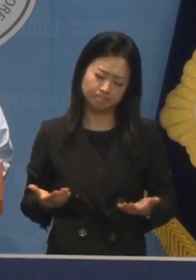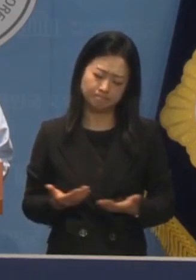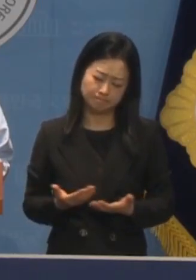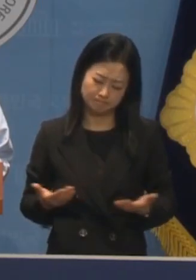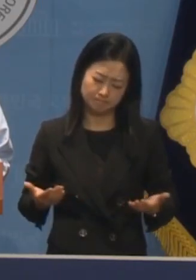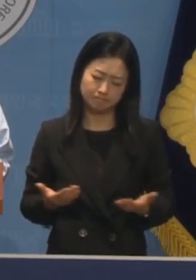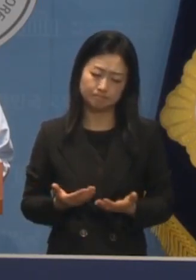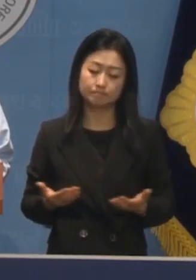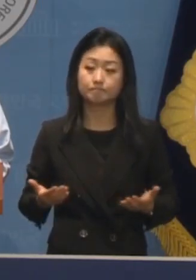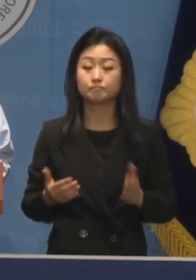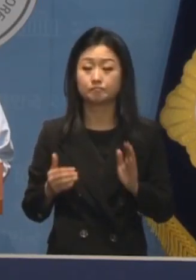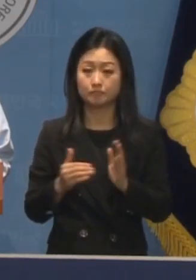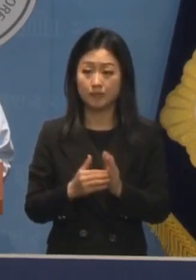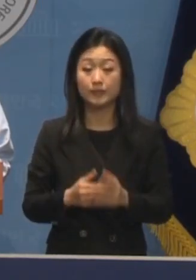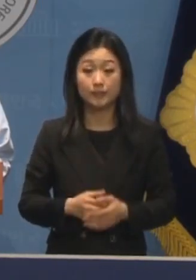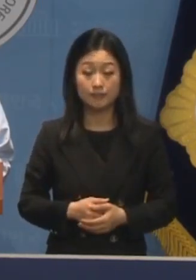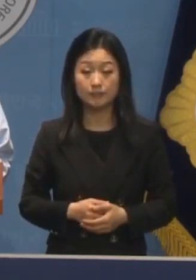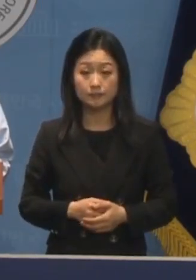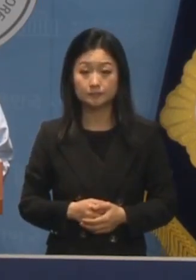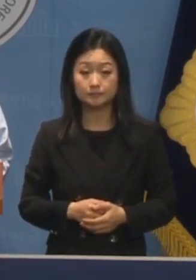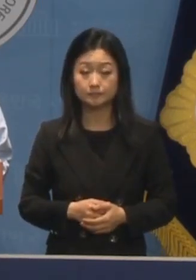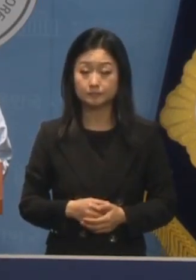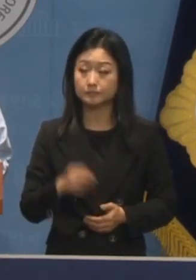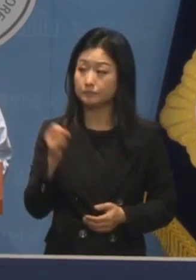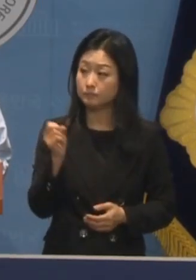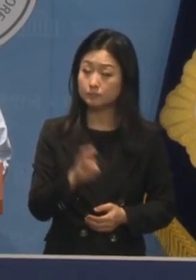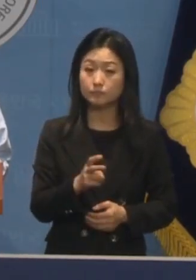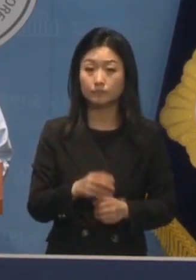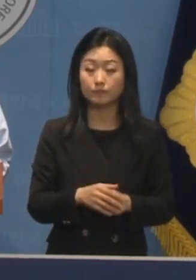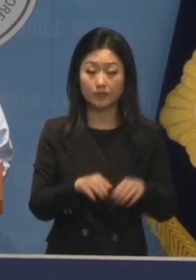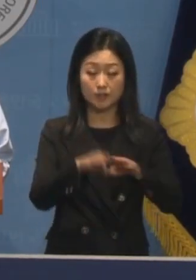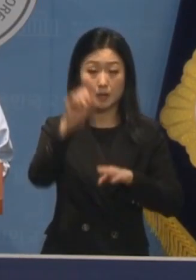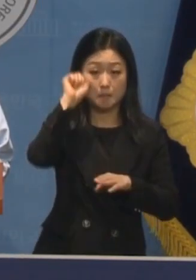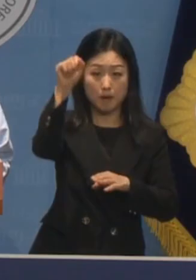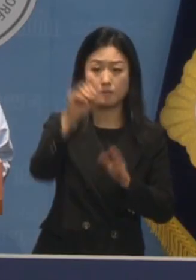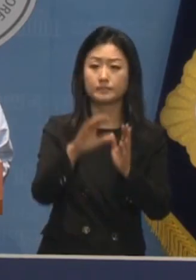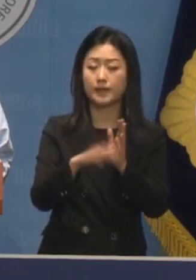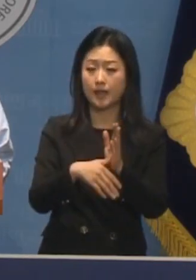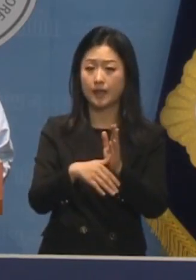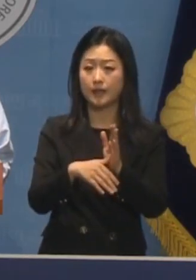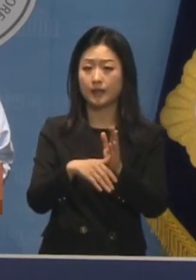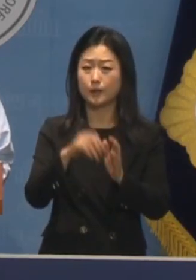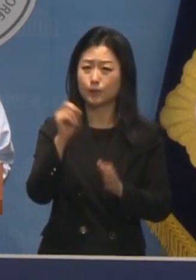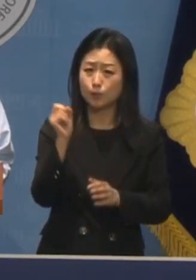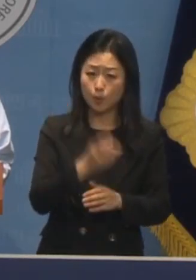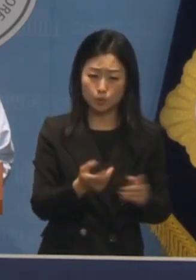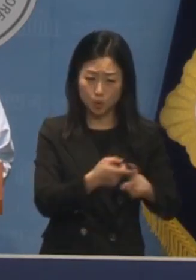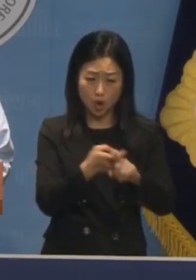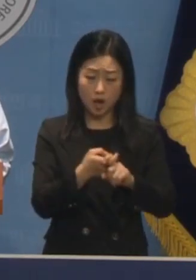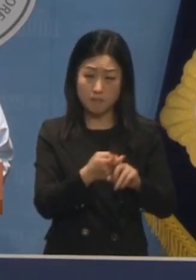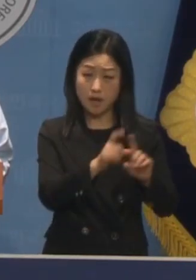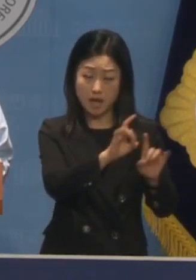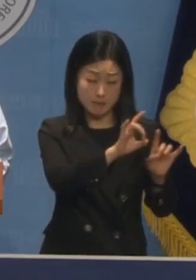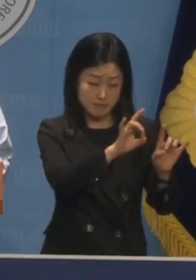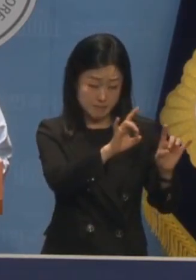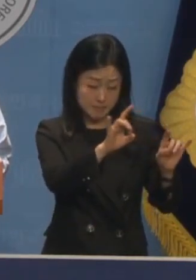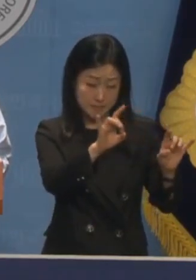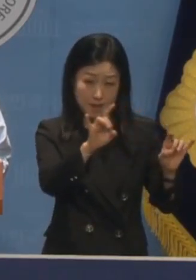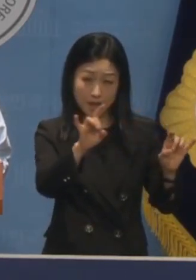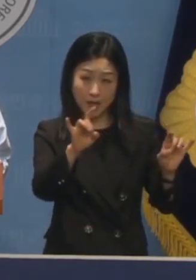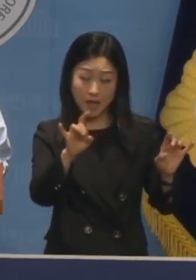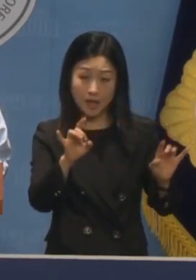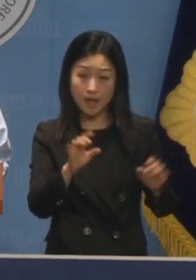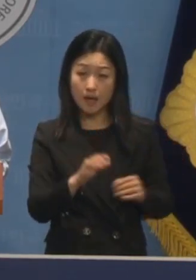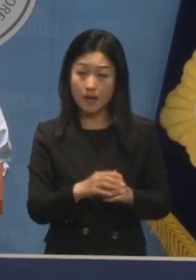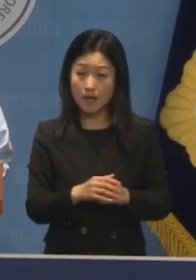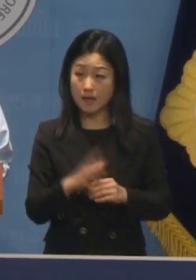계속 지속하는 과정이 있었었는데 이번에 마찬가지로 파업하는 과정에 조합원 한 명 한 명씩을